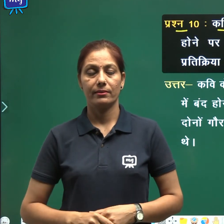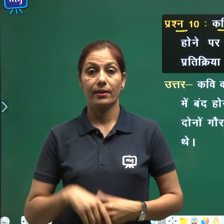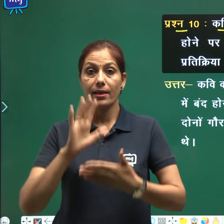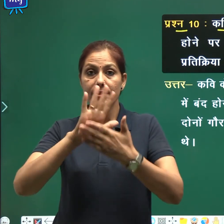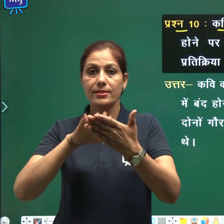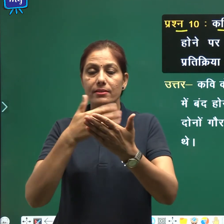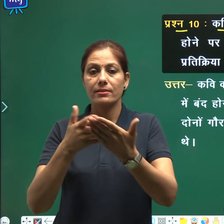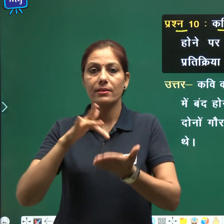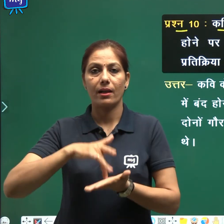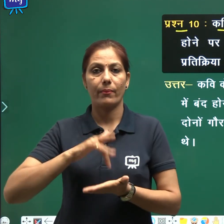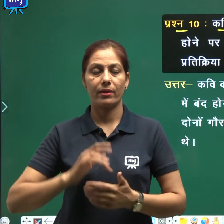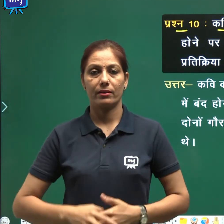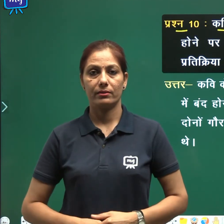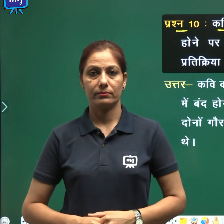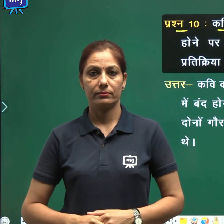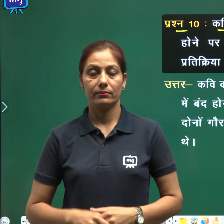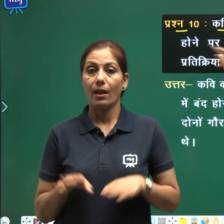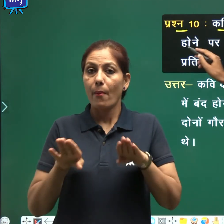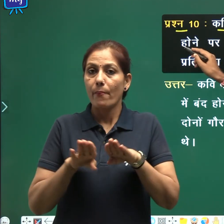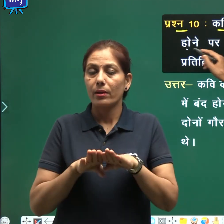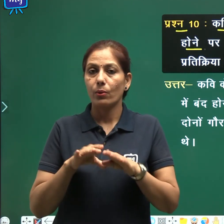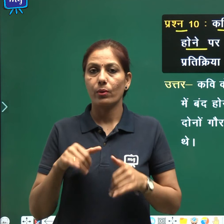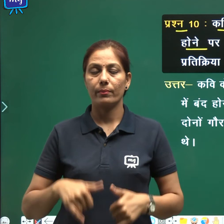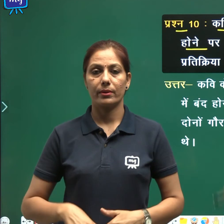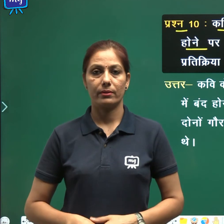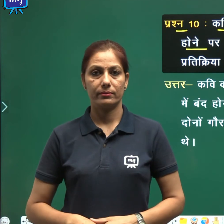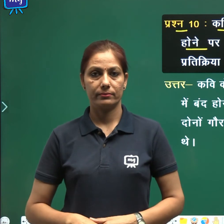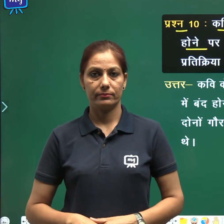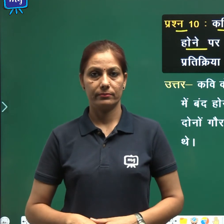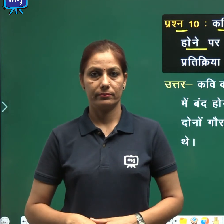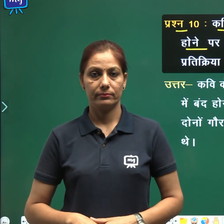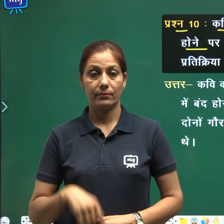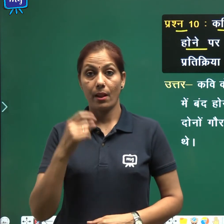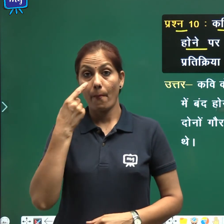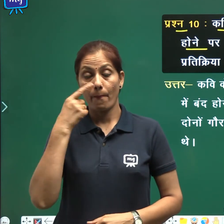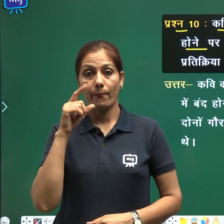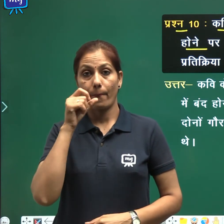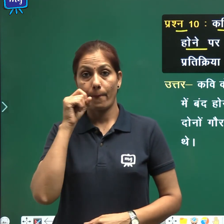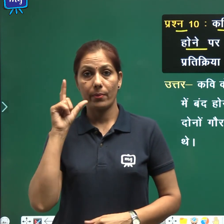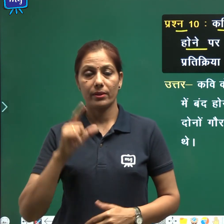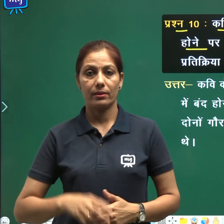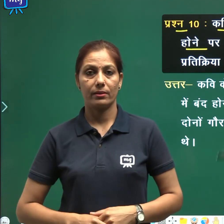जेल में बंद होने पर माता पिता की